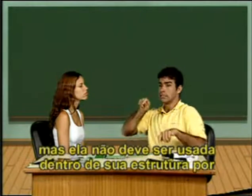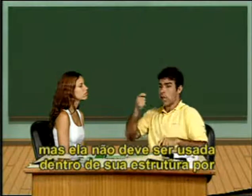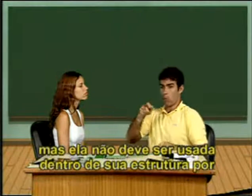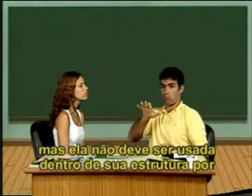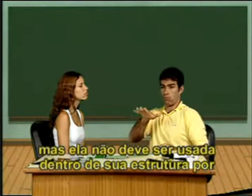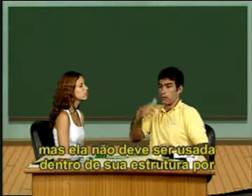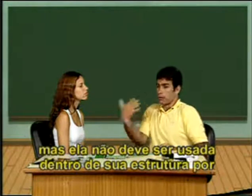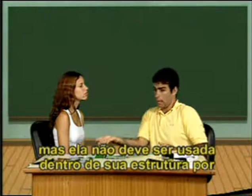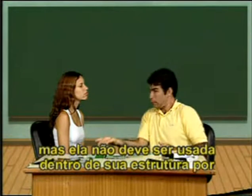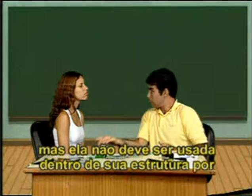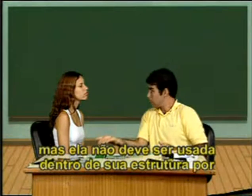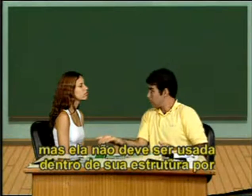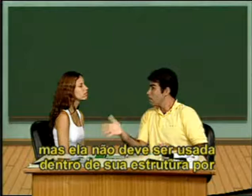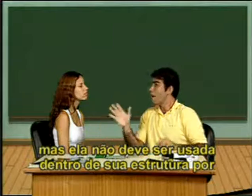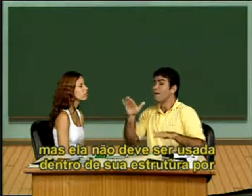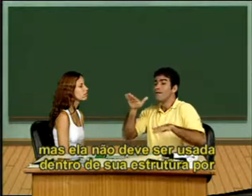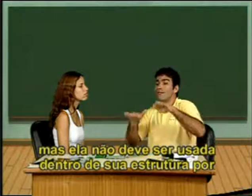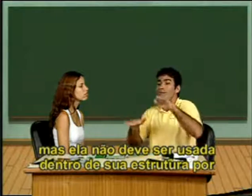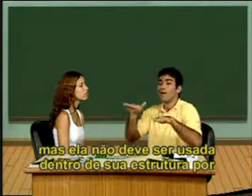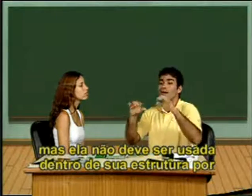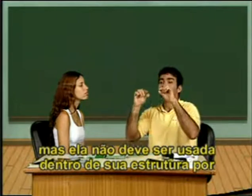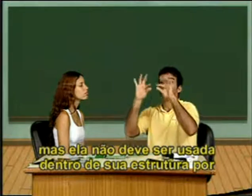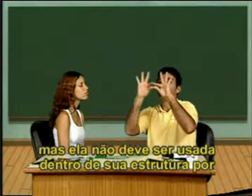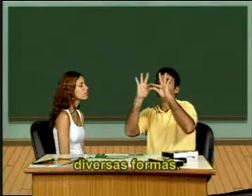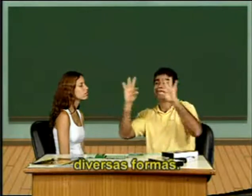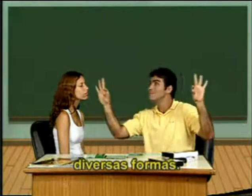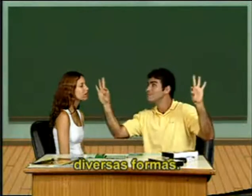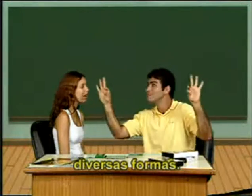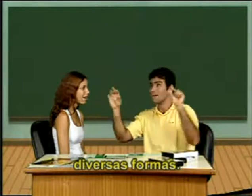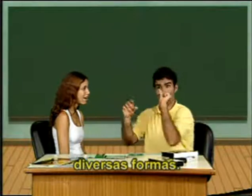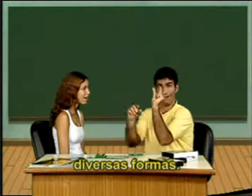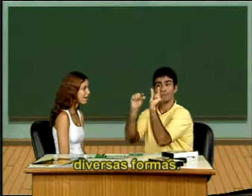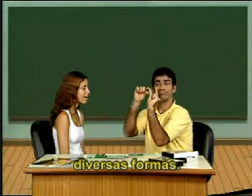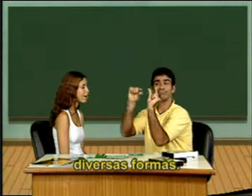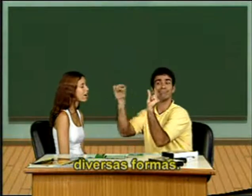mas ela não deve ser usada dentro de sua estrutura por diversas formas.